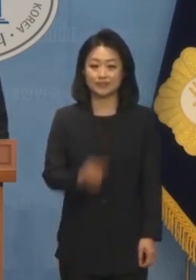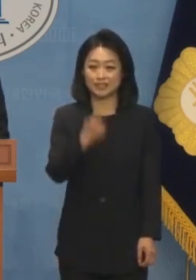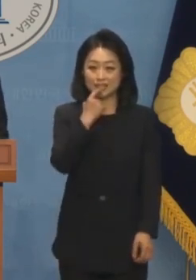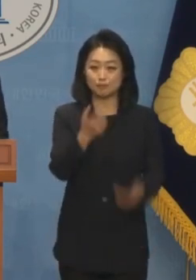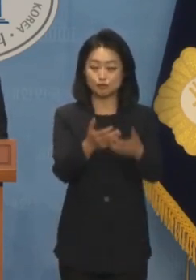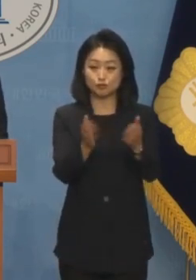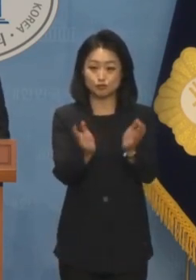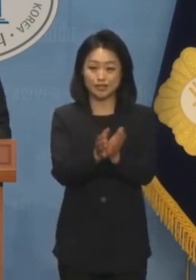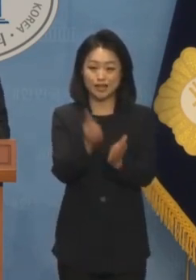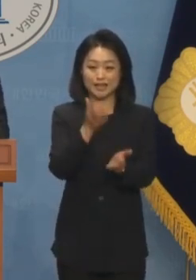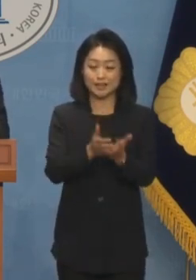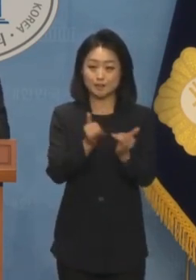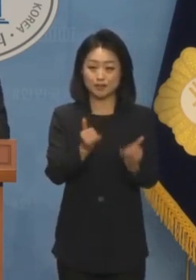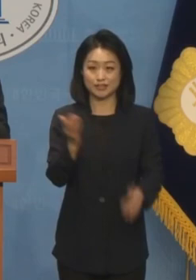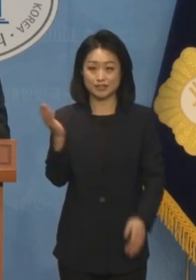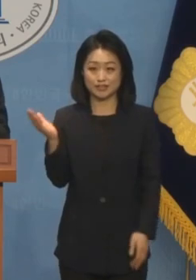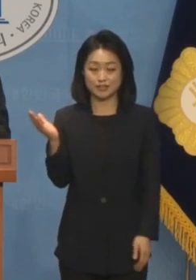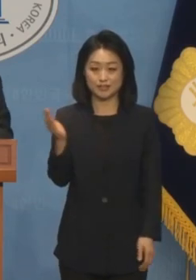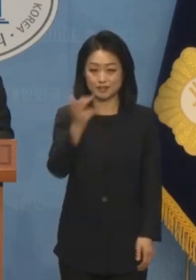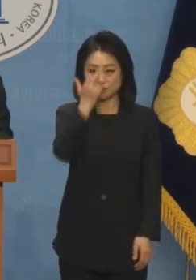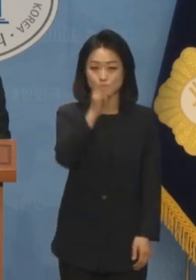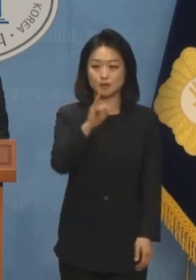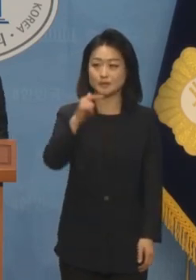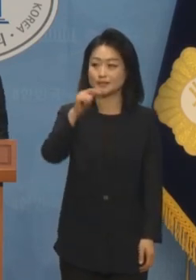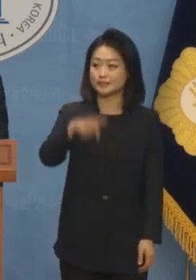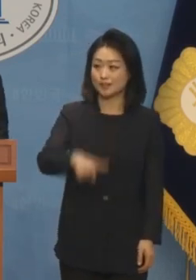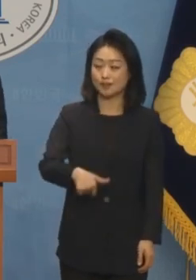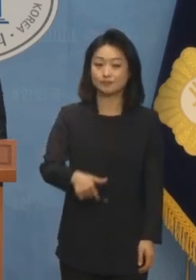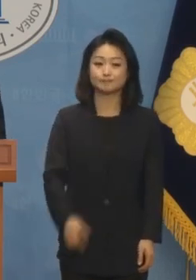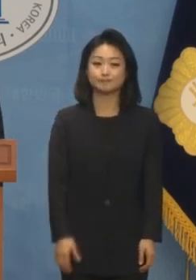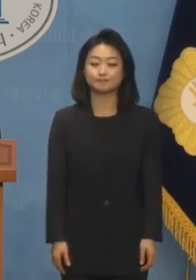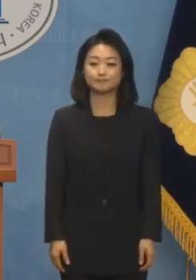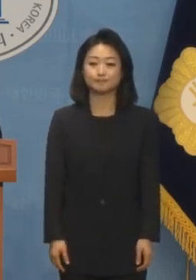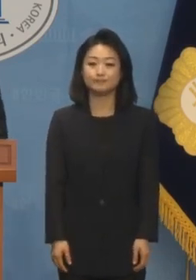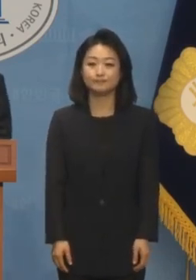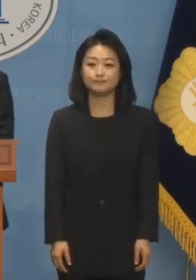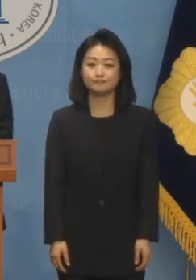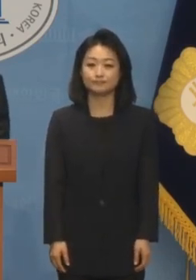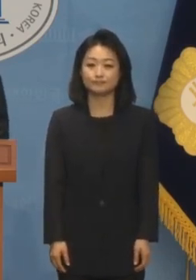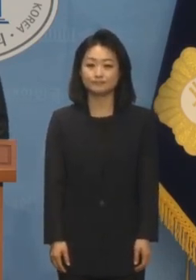더불어민주당 최민석 대변인입니다. 브리핑 한 건 시작하겠습니다.